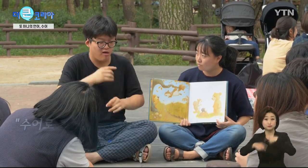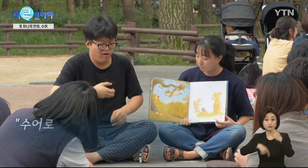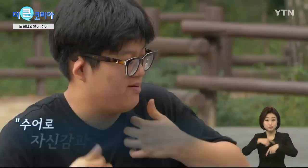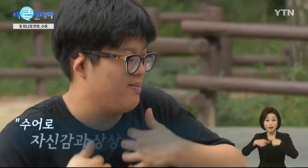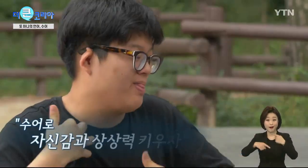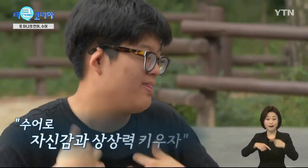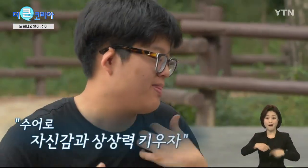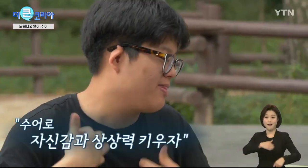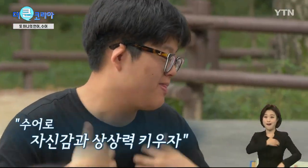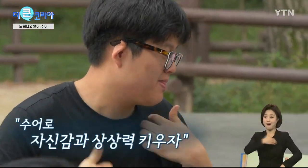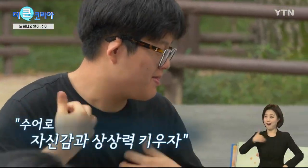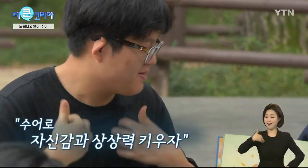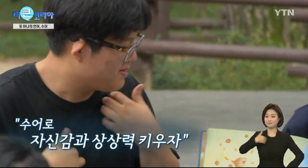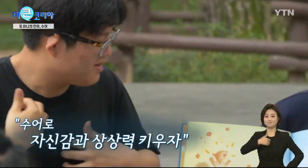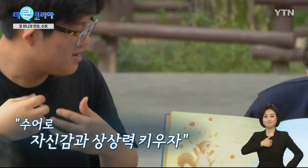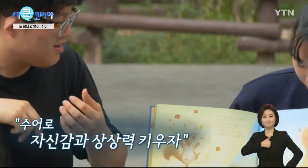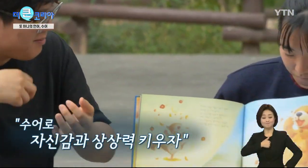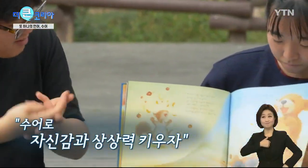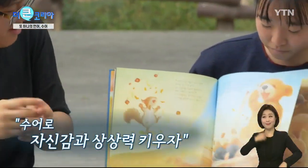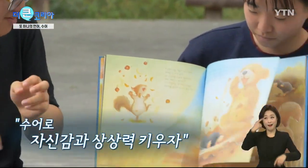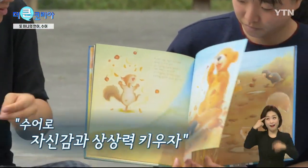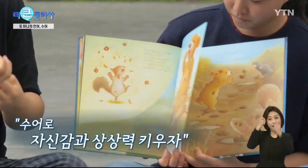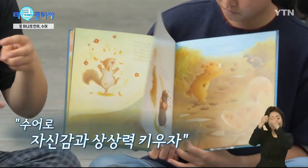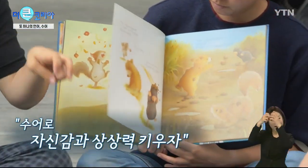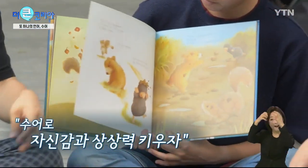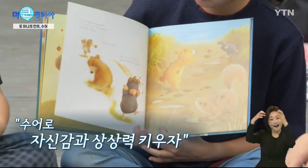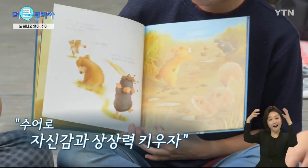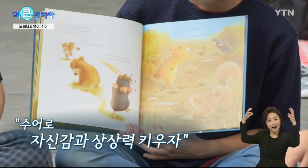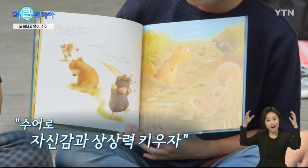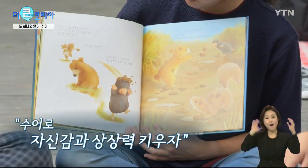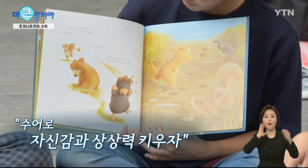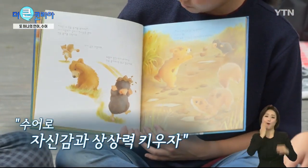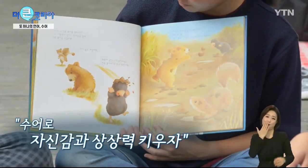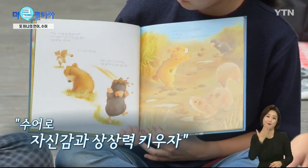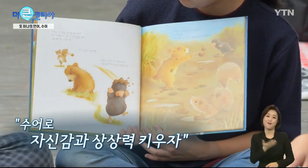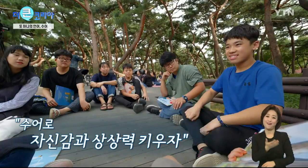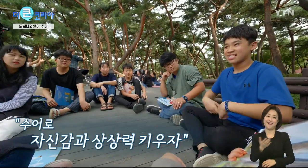수어를 통해서 자신감과 상상력을 키워가는 농인 아이들.